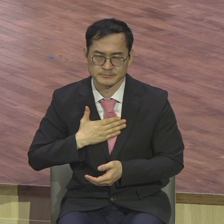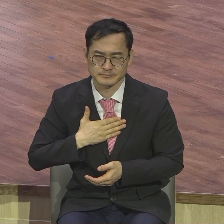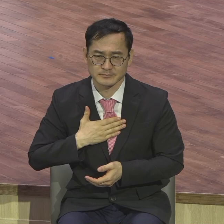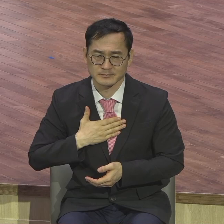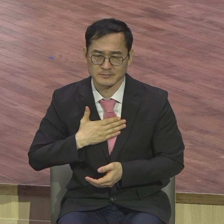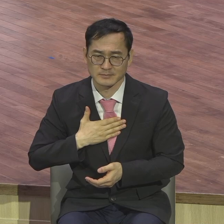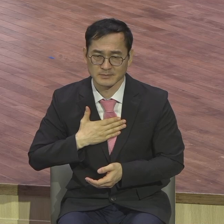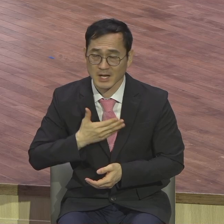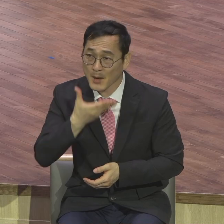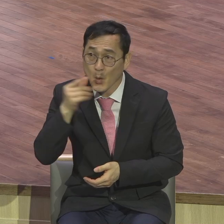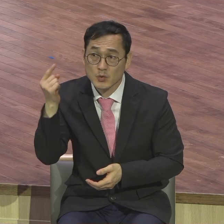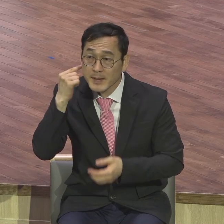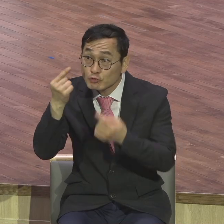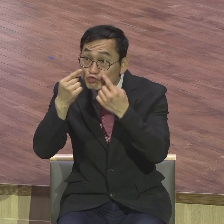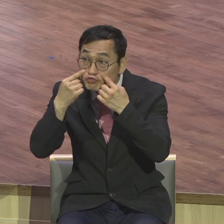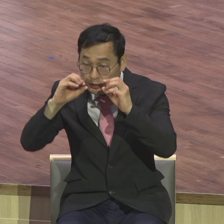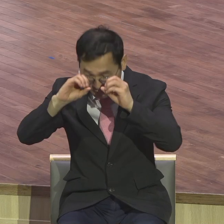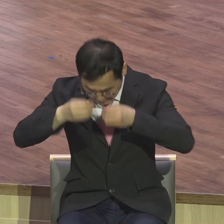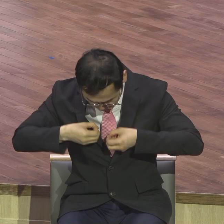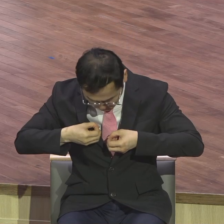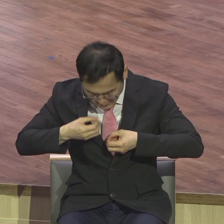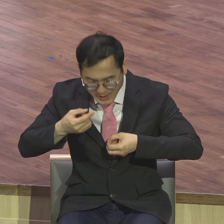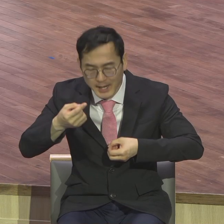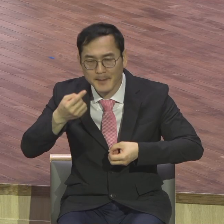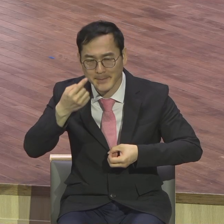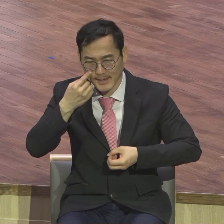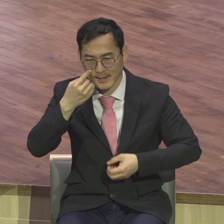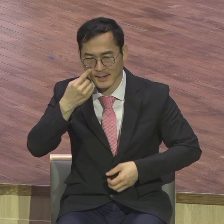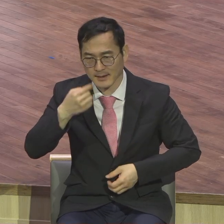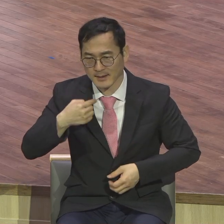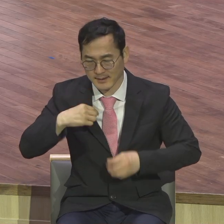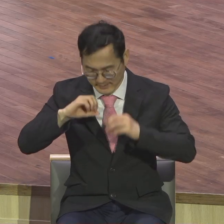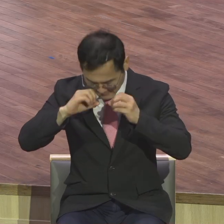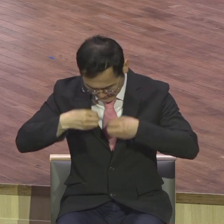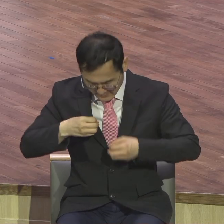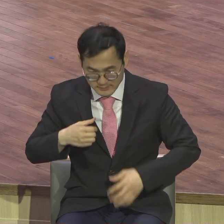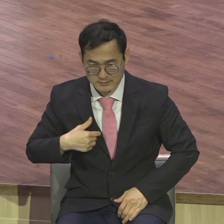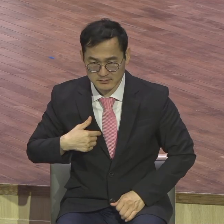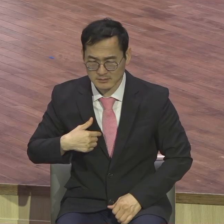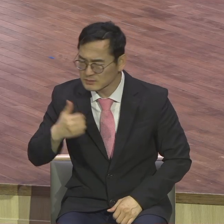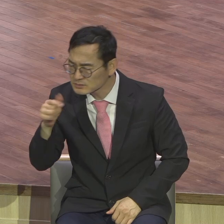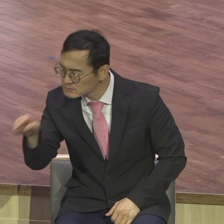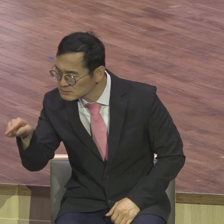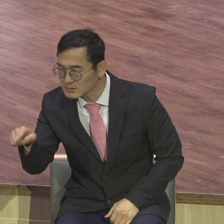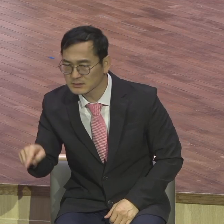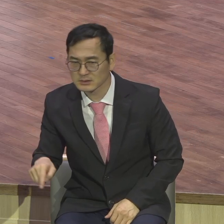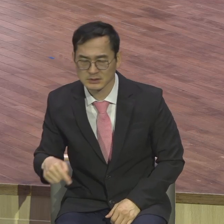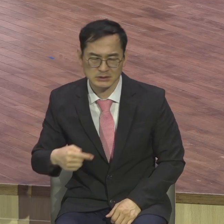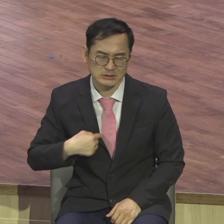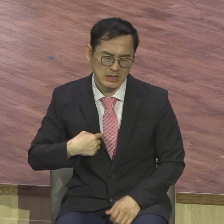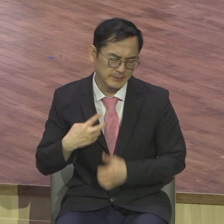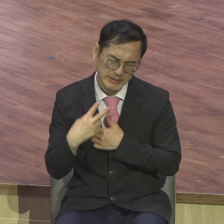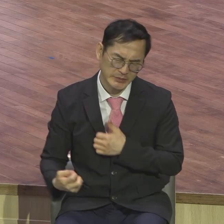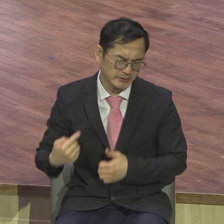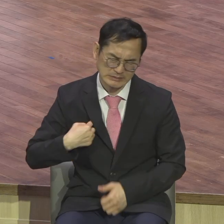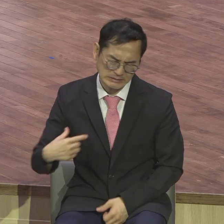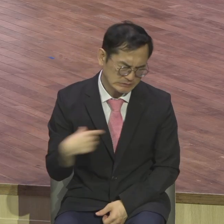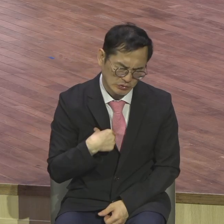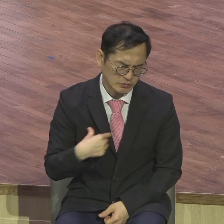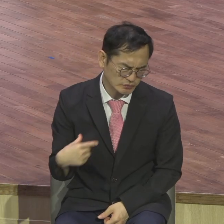눈으로 바라봐야 돼요. 자신을 나 자신을 어떤 사람은요 자기를 무진장 미워해요.